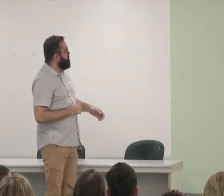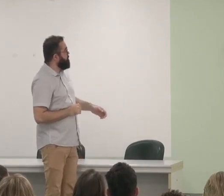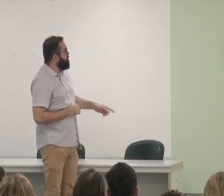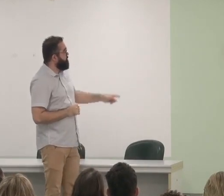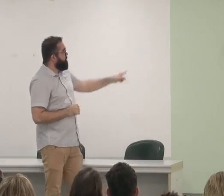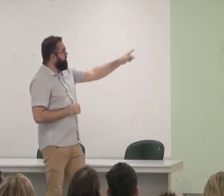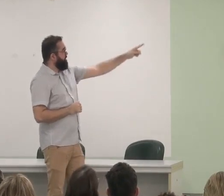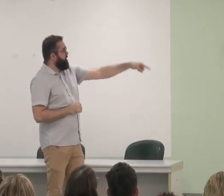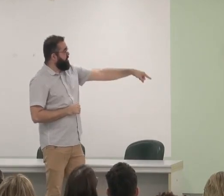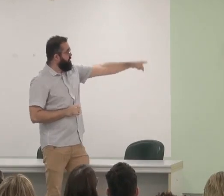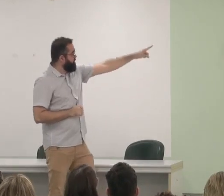favor?